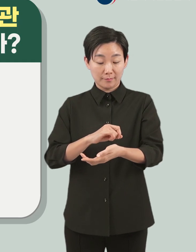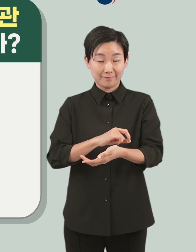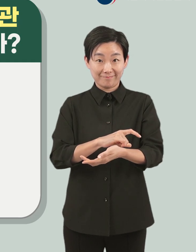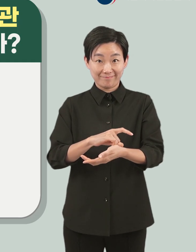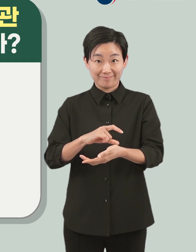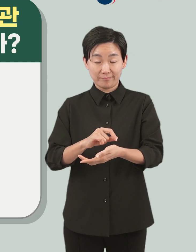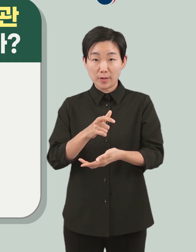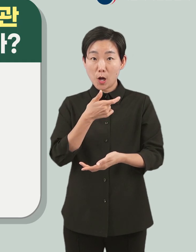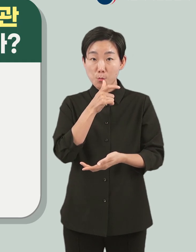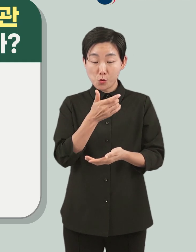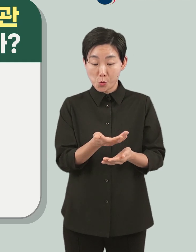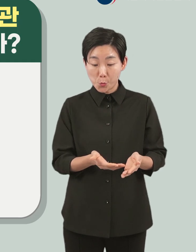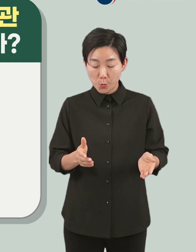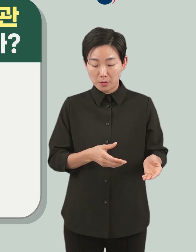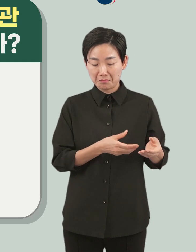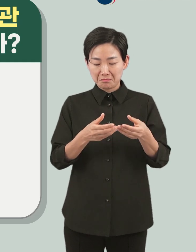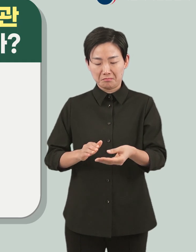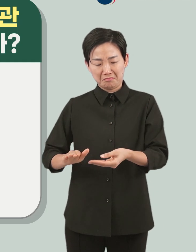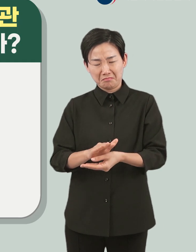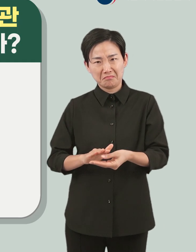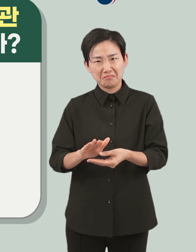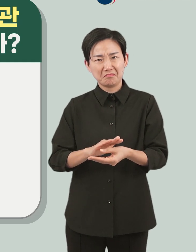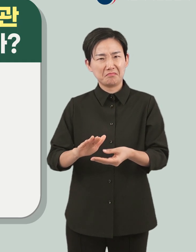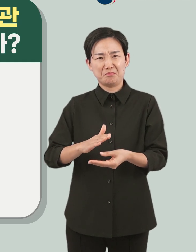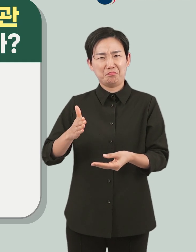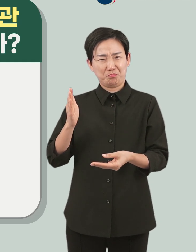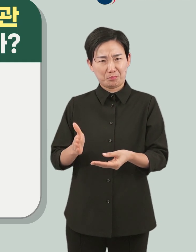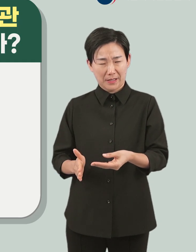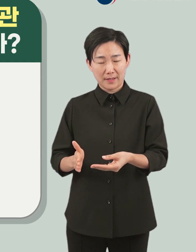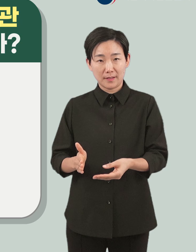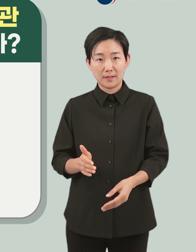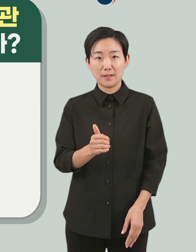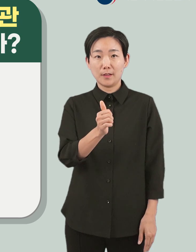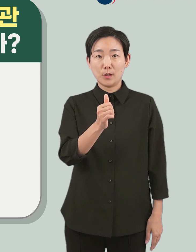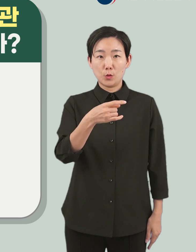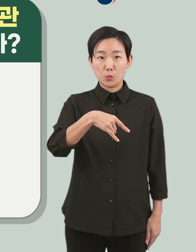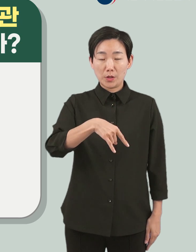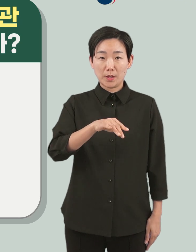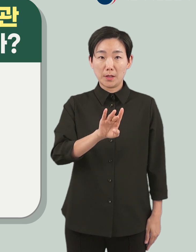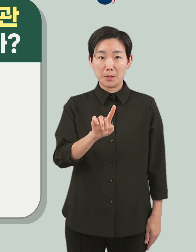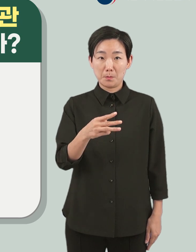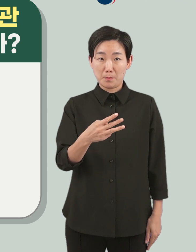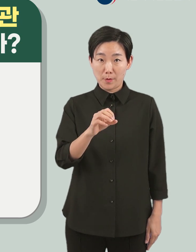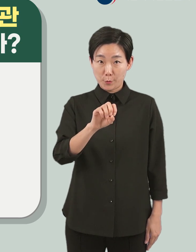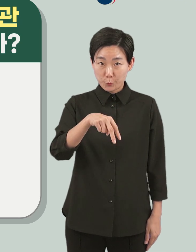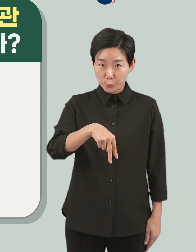하며 휘발유, 벤젠, 신어 등으로 닦지 않습니다.